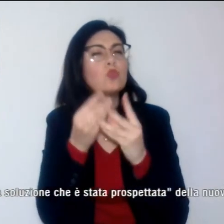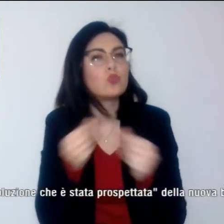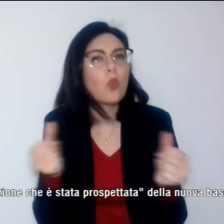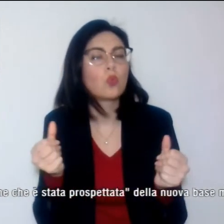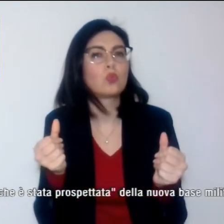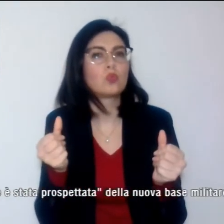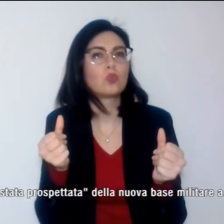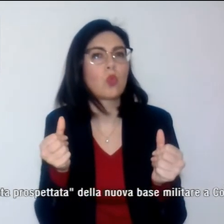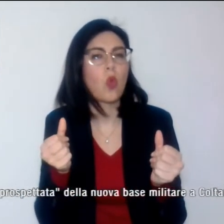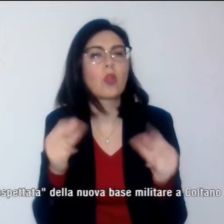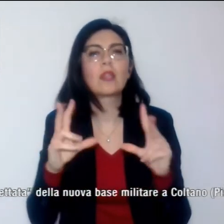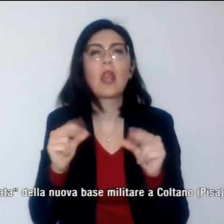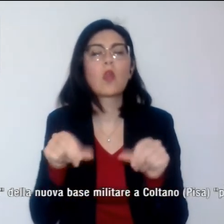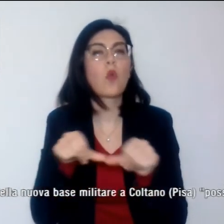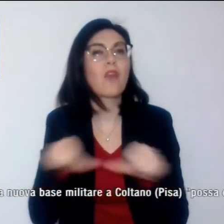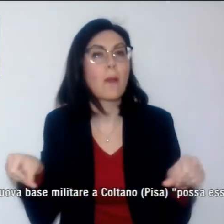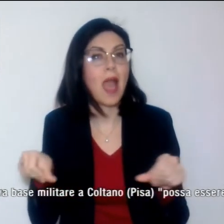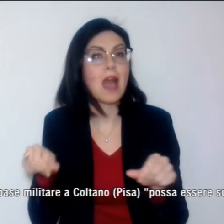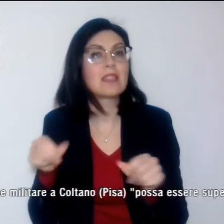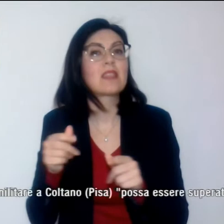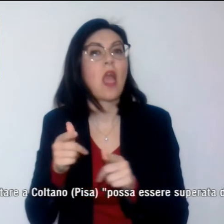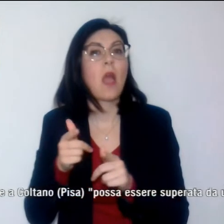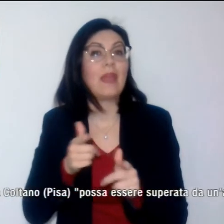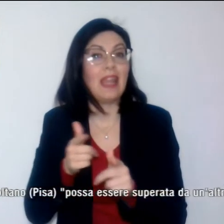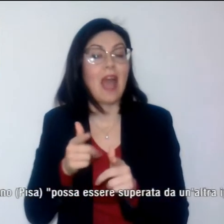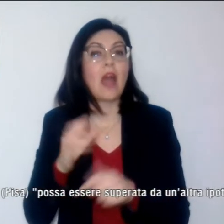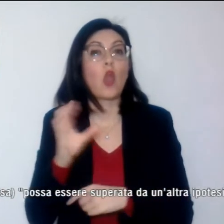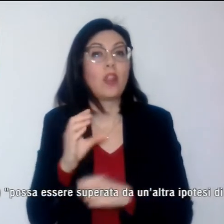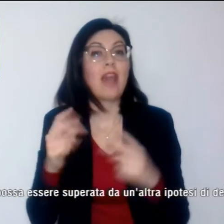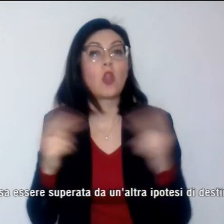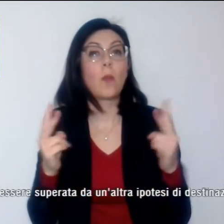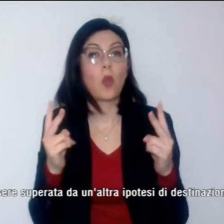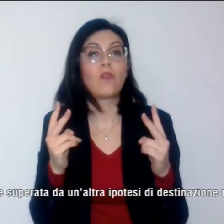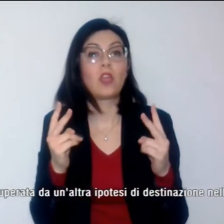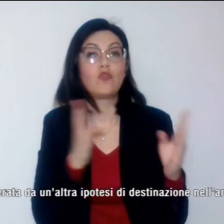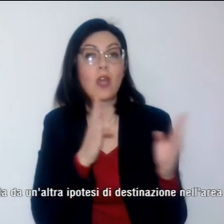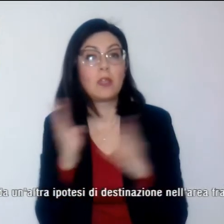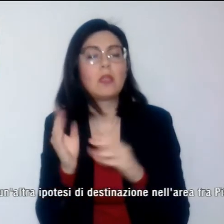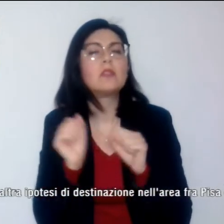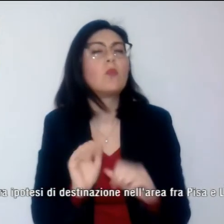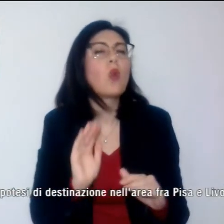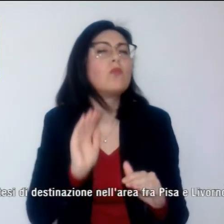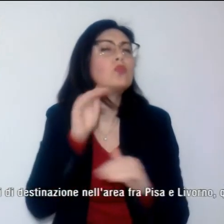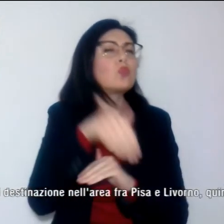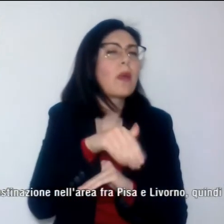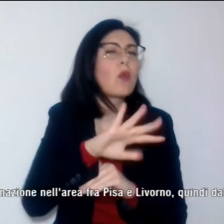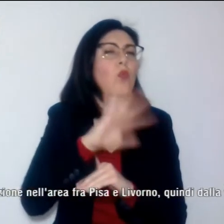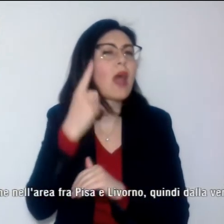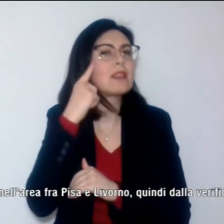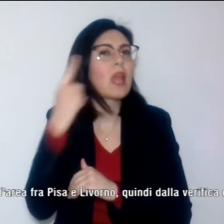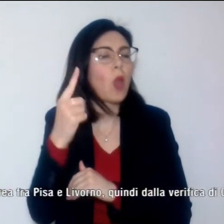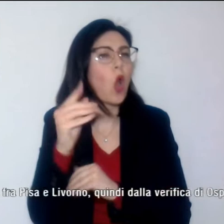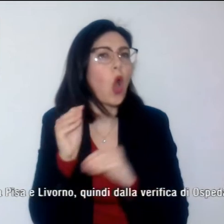nuova base militare di coltano in provincia di pisa possa essere superata da un'altra ipotesi di destinazione